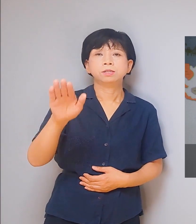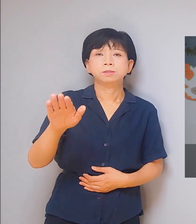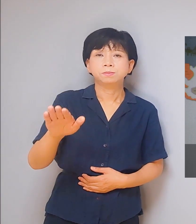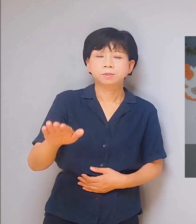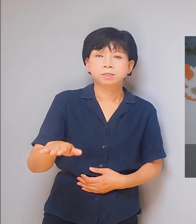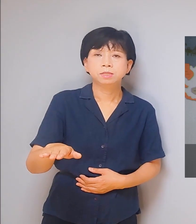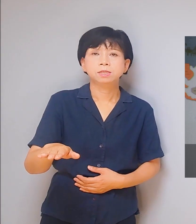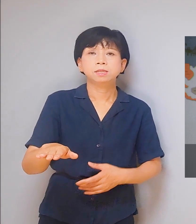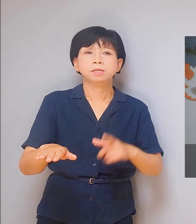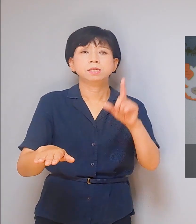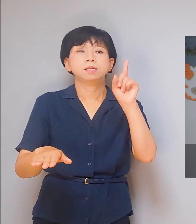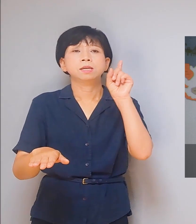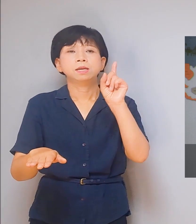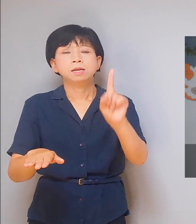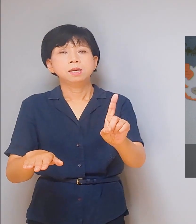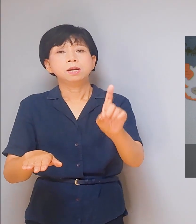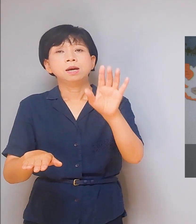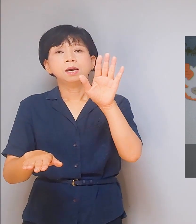한 걸음씩